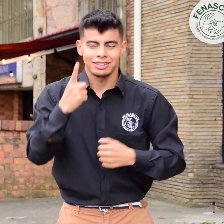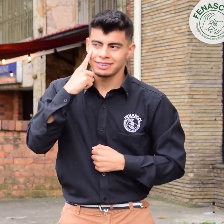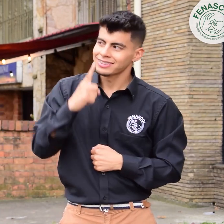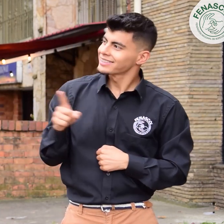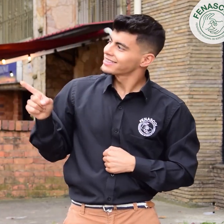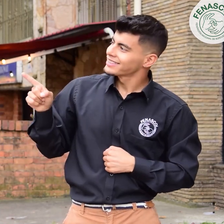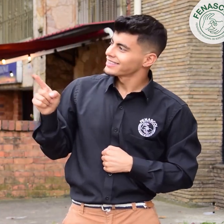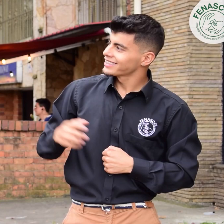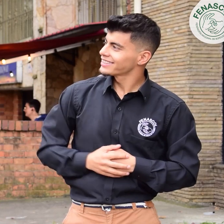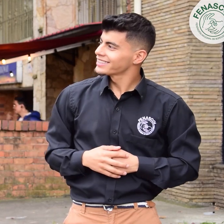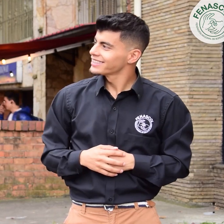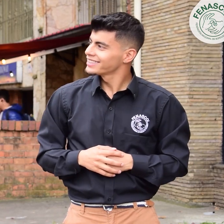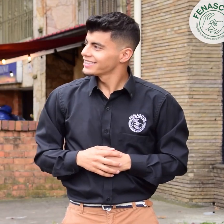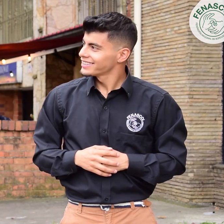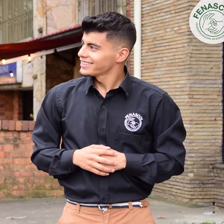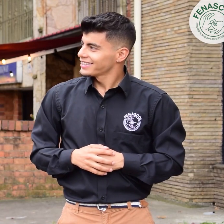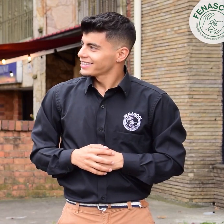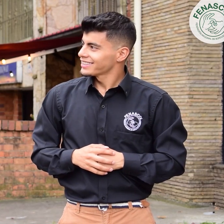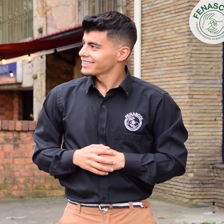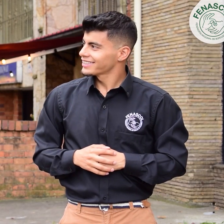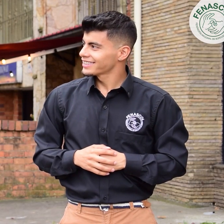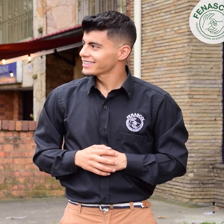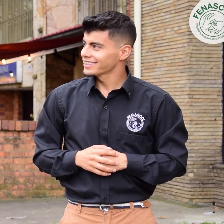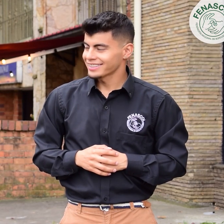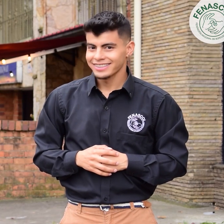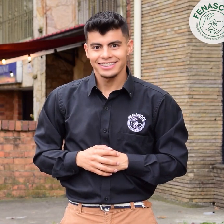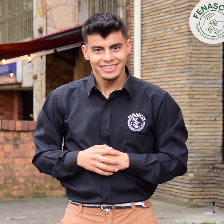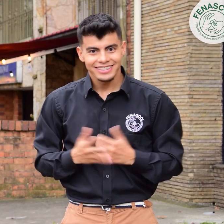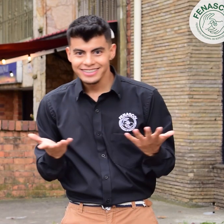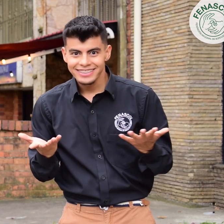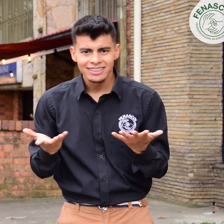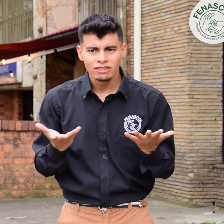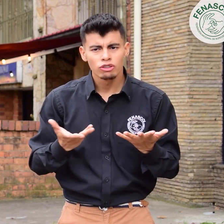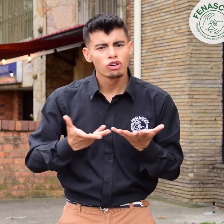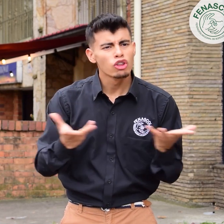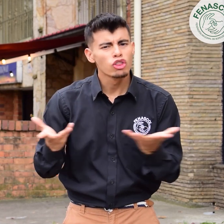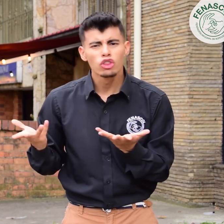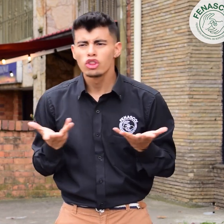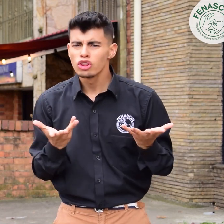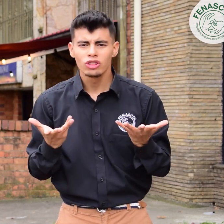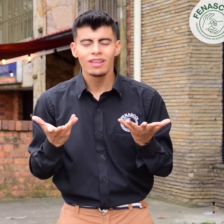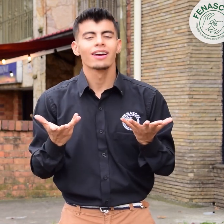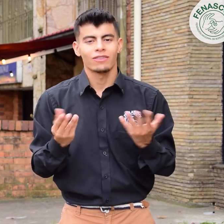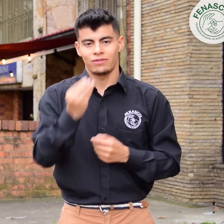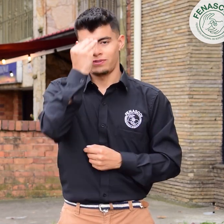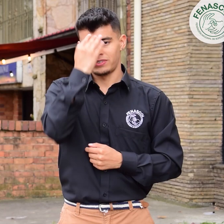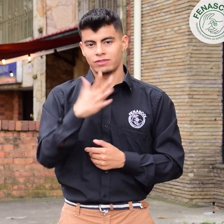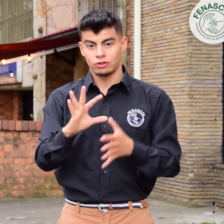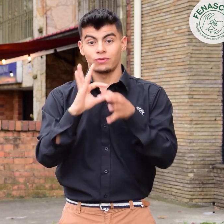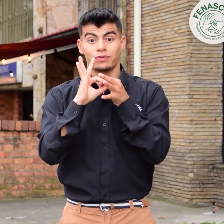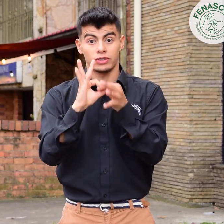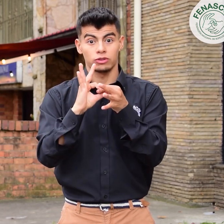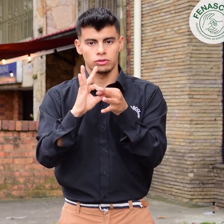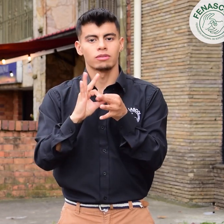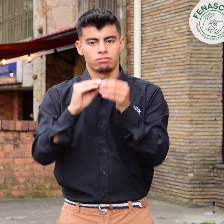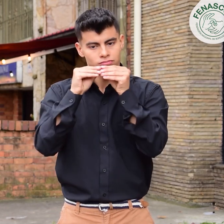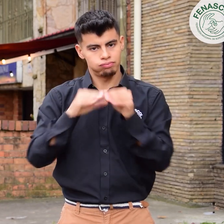horas el lunes 6 de marzo A las 6 de la tarde puedes vernos en el Facebook de fenastol